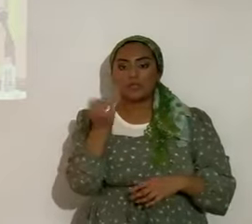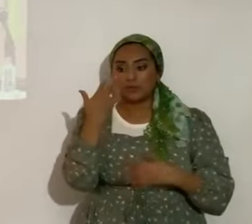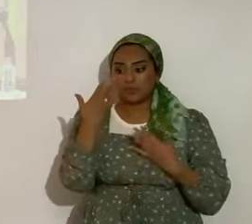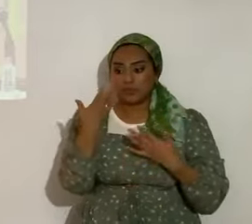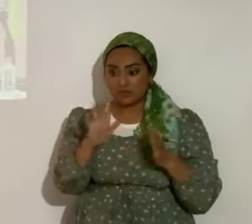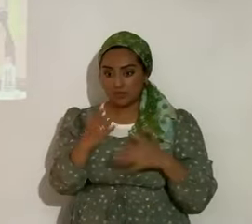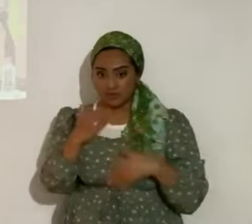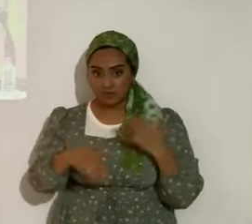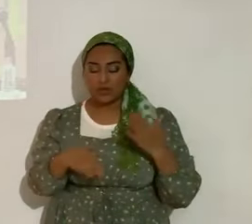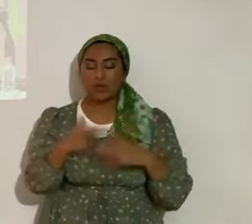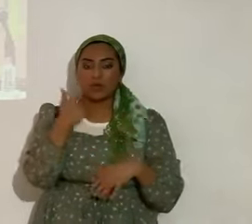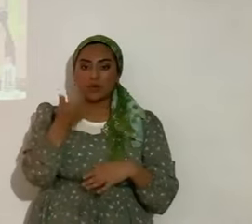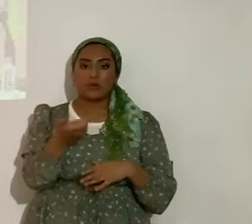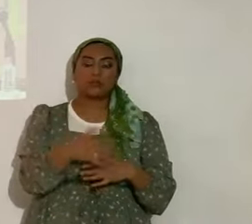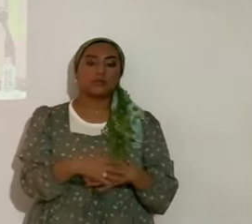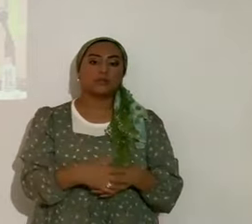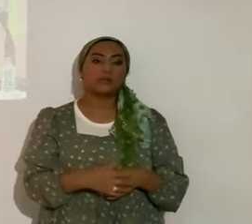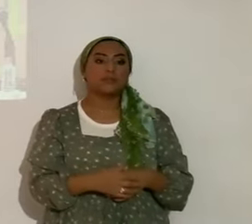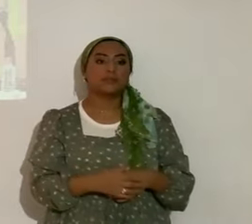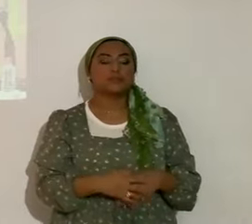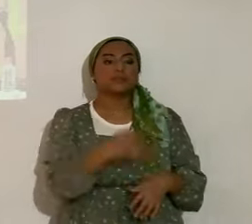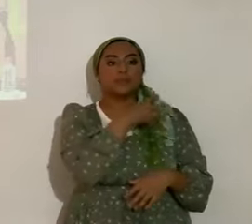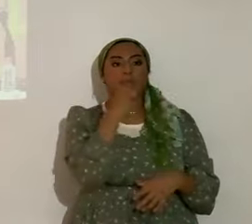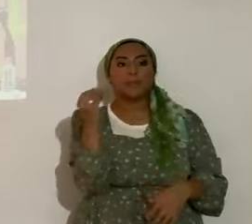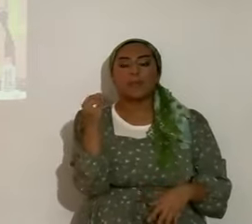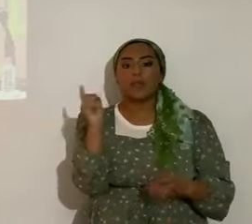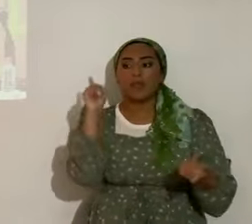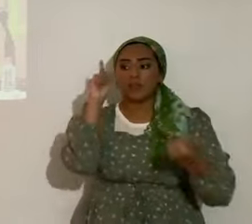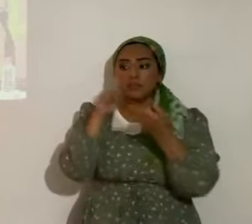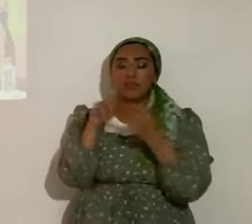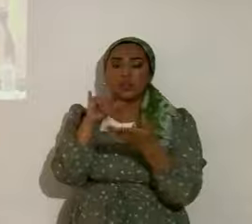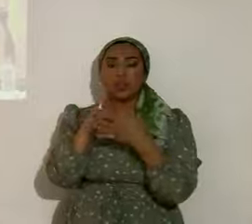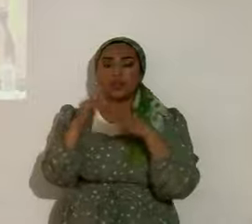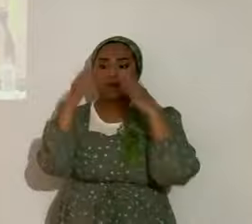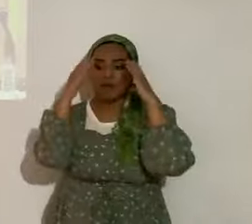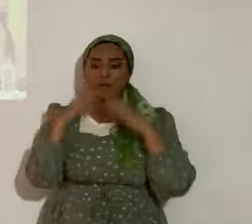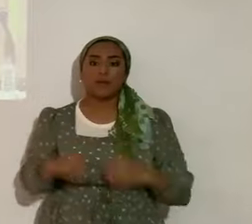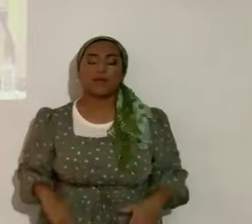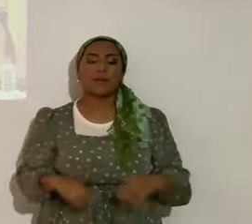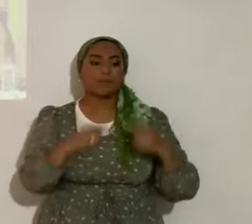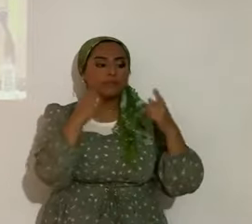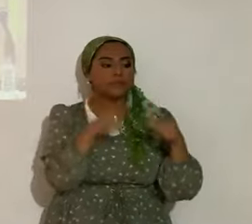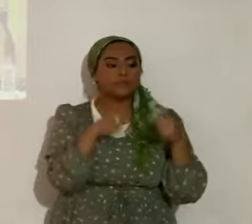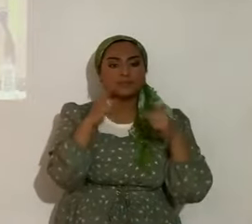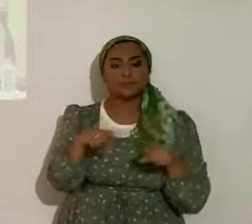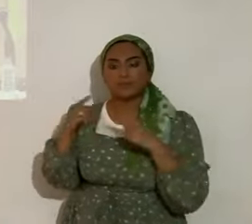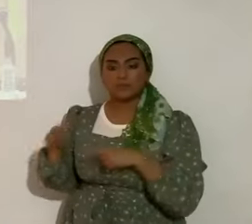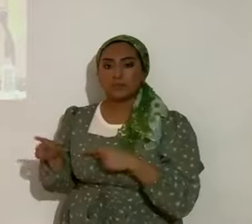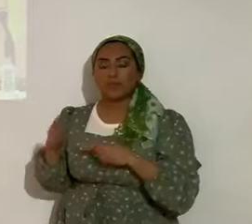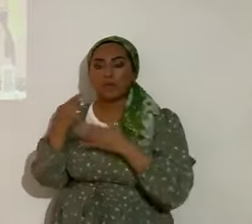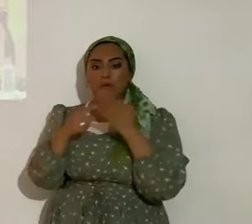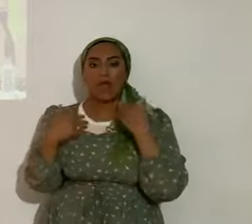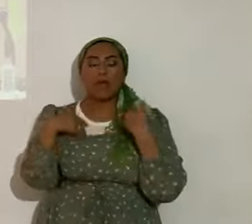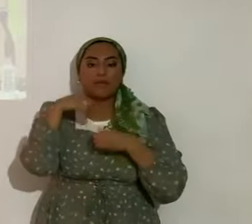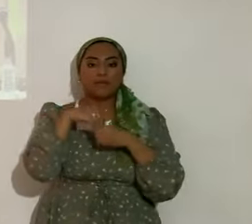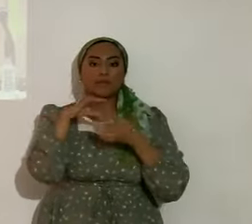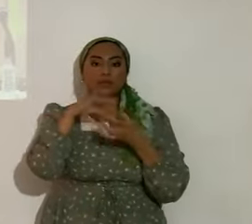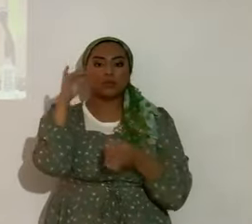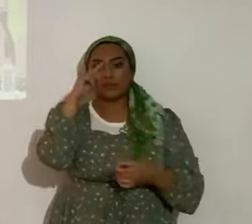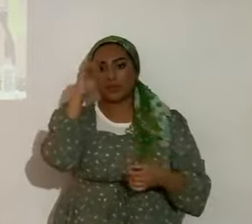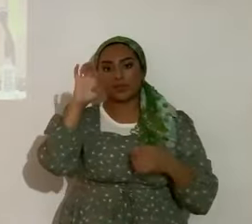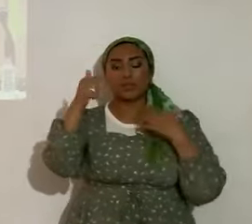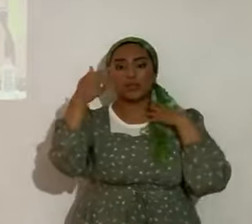Shabbat, es decir, después de Shabbat. Y entonces, hasta en eso, en lo físico, repercute lo que hay en el alma por el